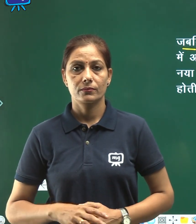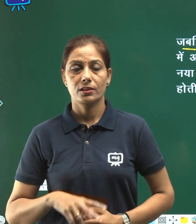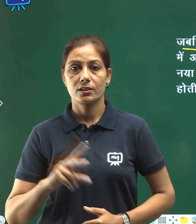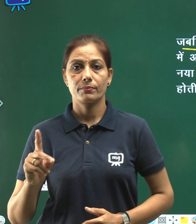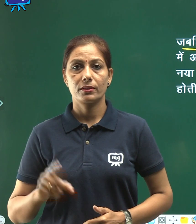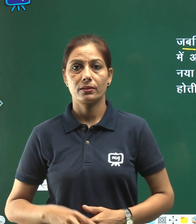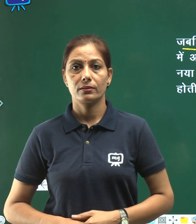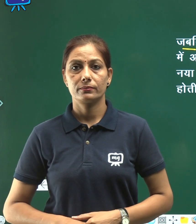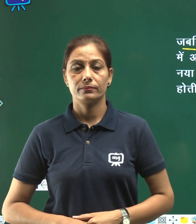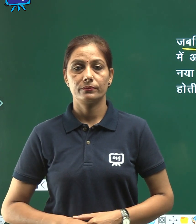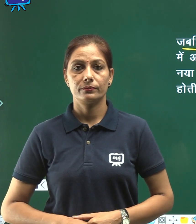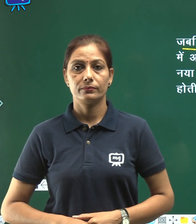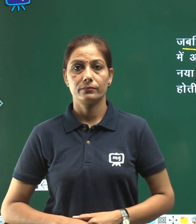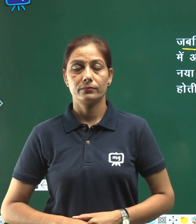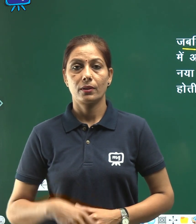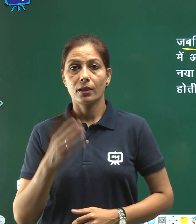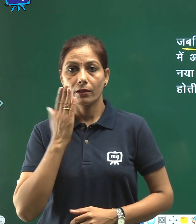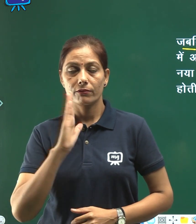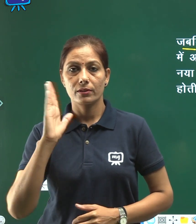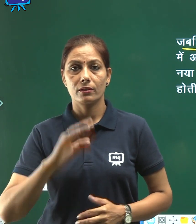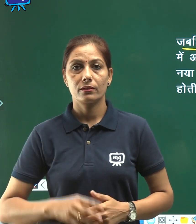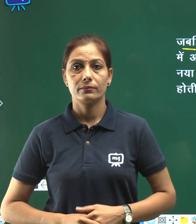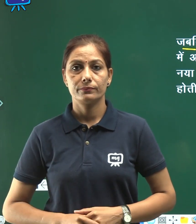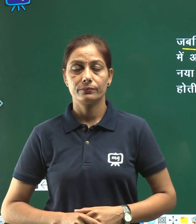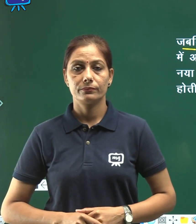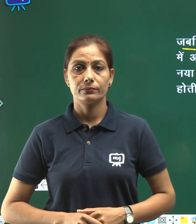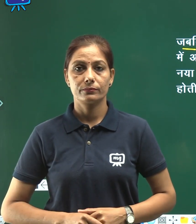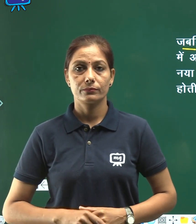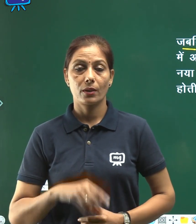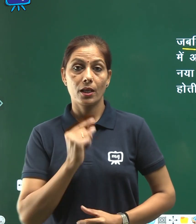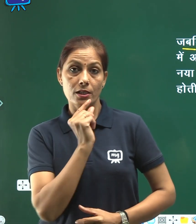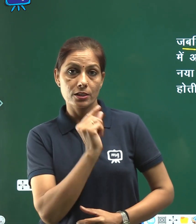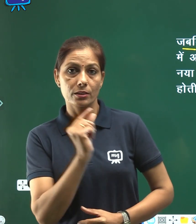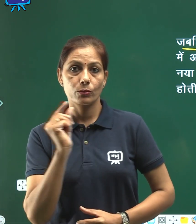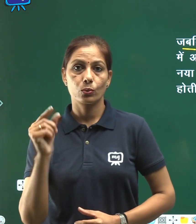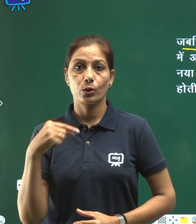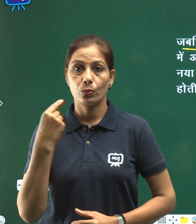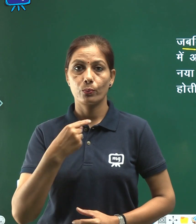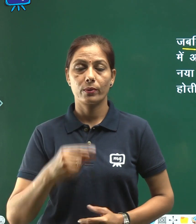जबकि कविता शब्दों के रूप में